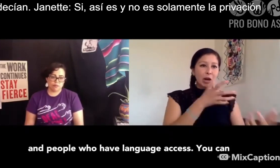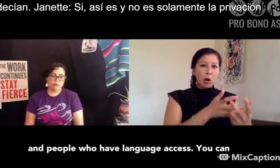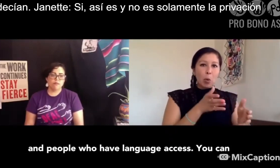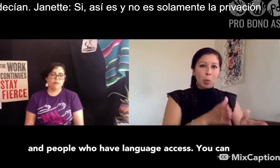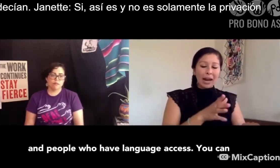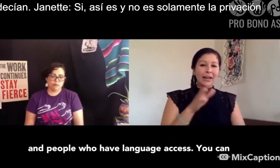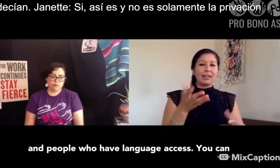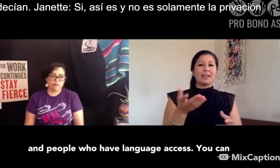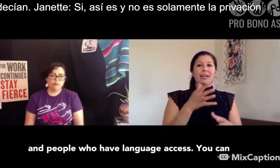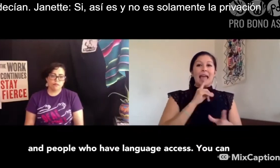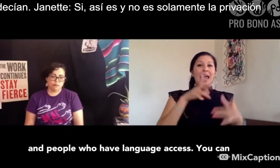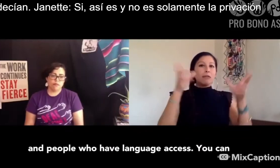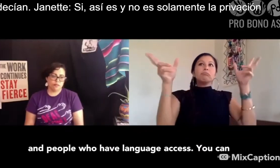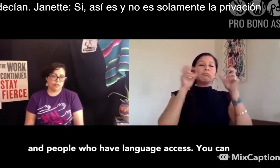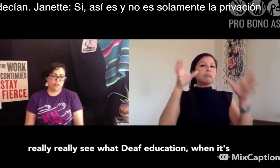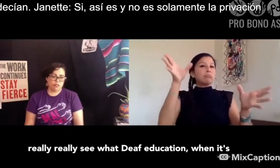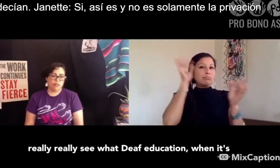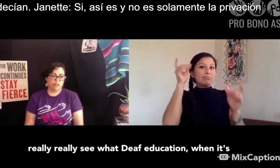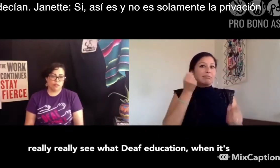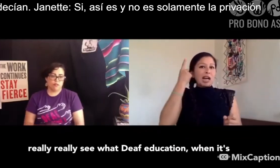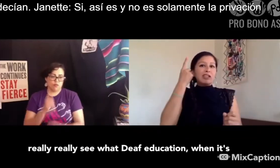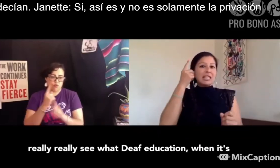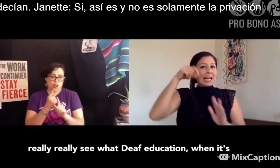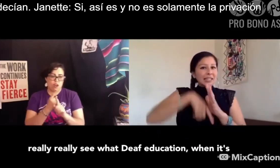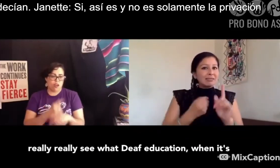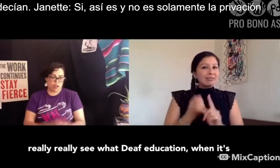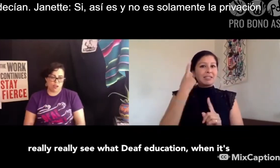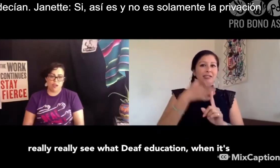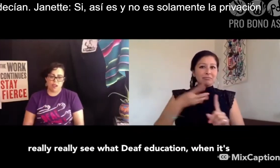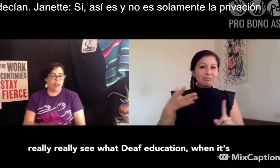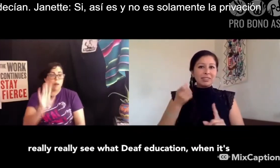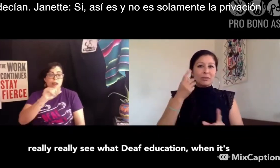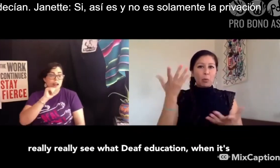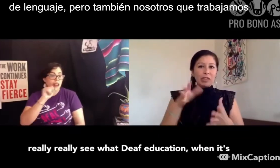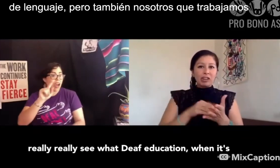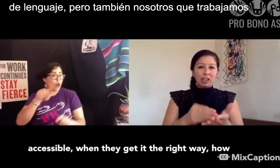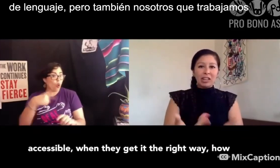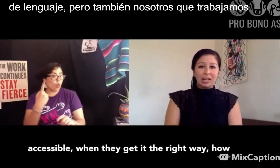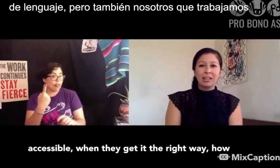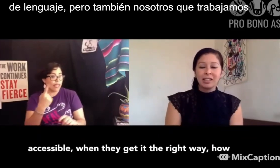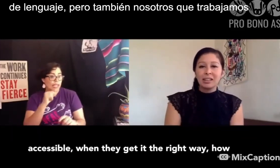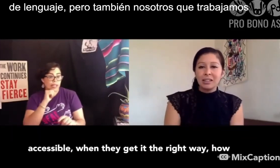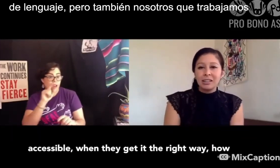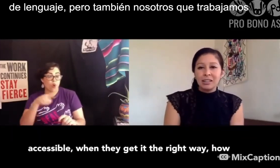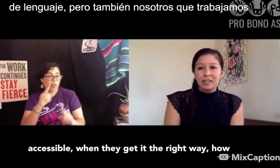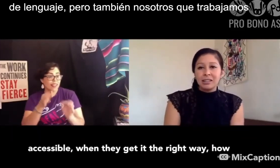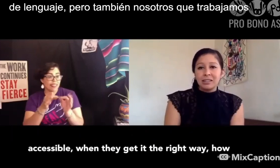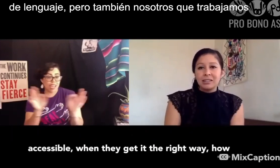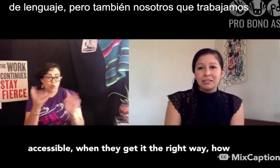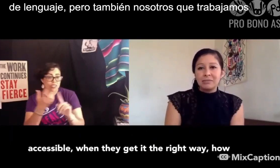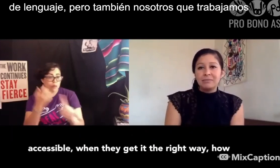decían y hay Sí, veces. sí, así es. Y no es solamente la privación del lenguaje,